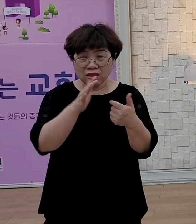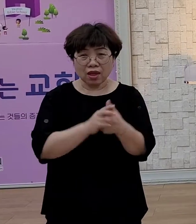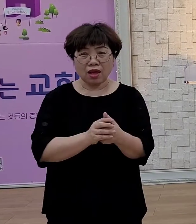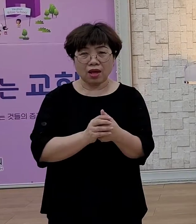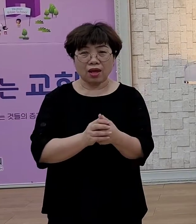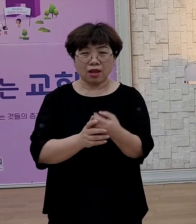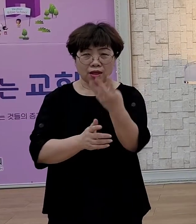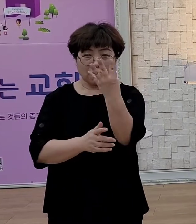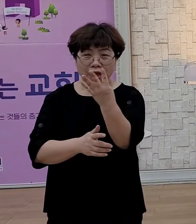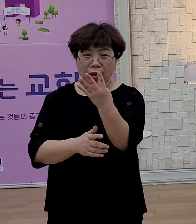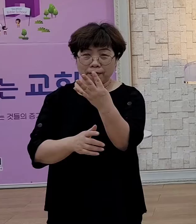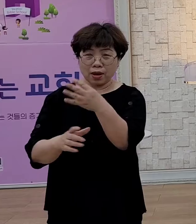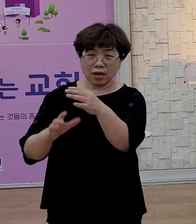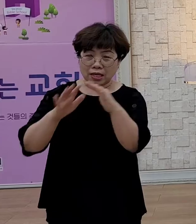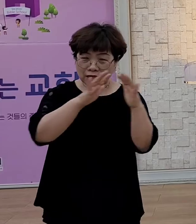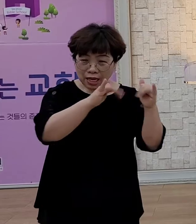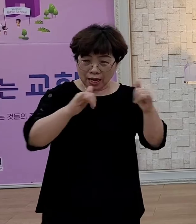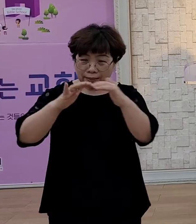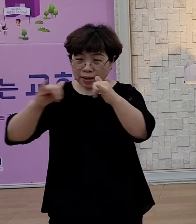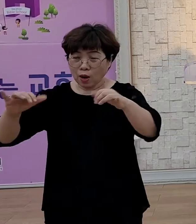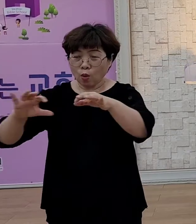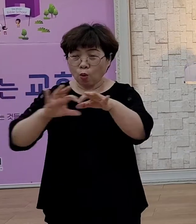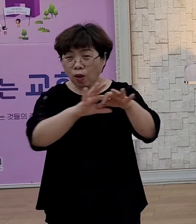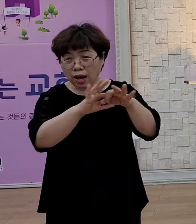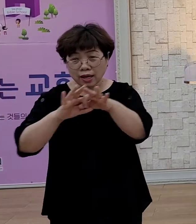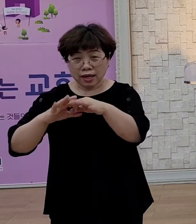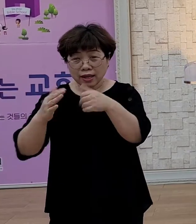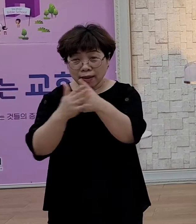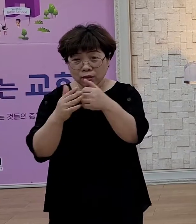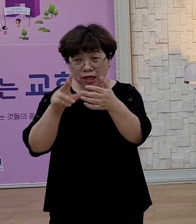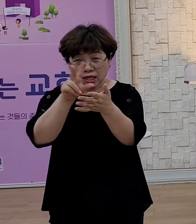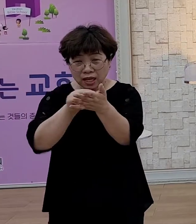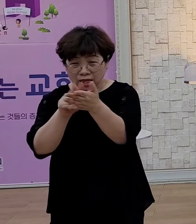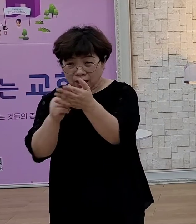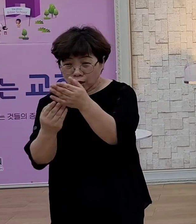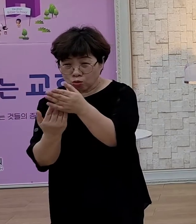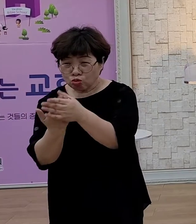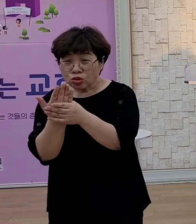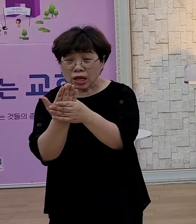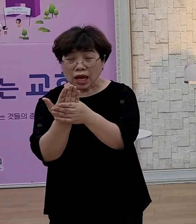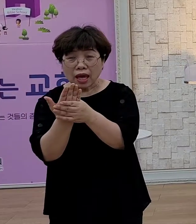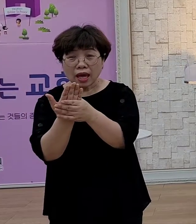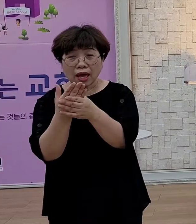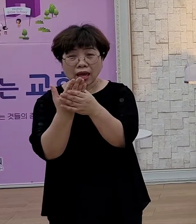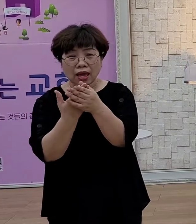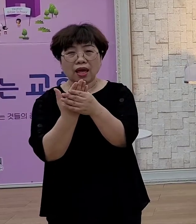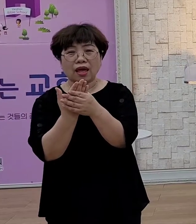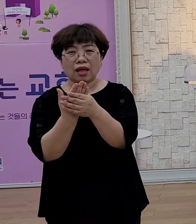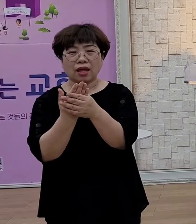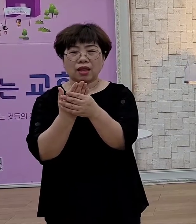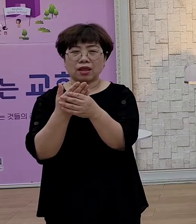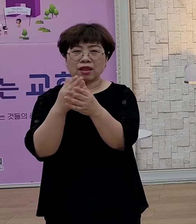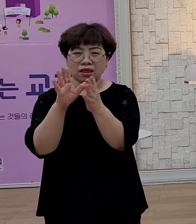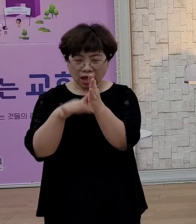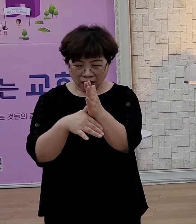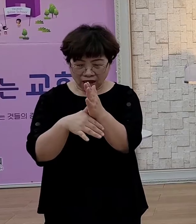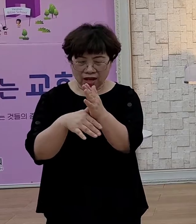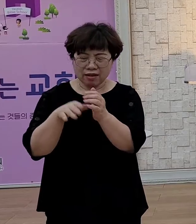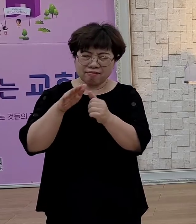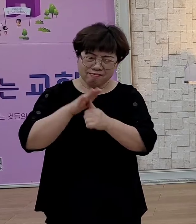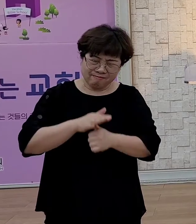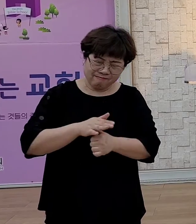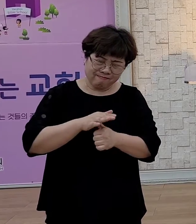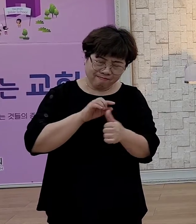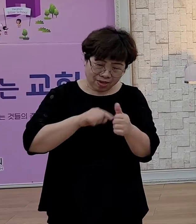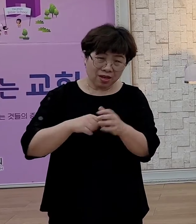참으라. 이 왜 그럴까? 여러분 우리가 살면서 여러 가지 고난을 당하잖아요. 여러분 애매한 고난, 알